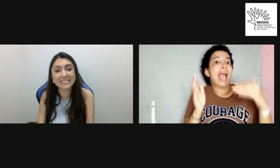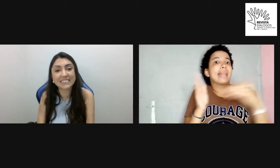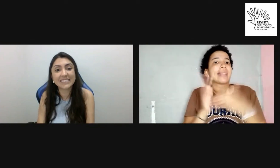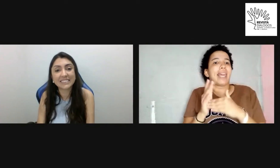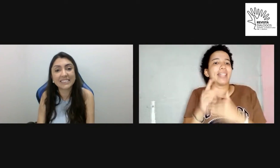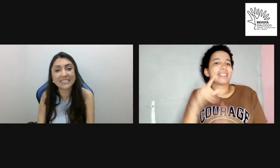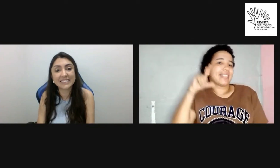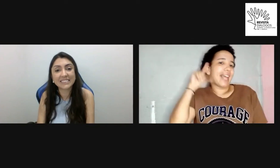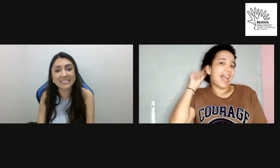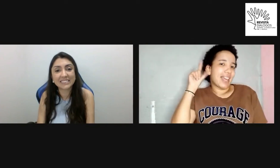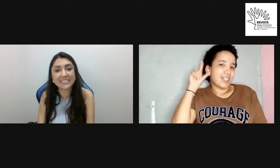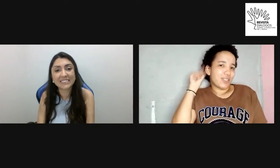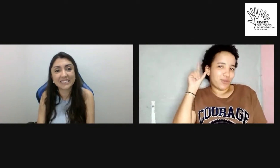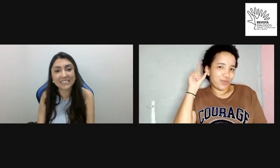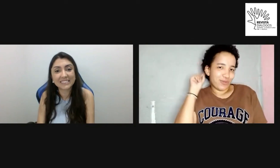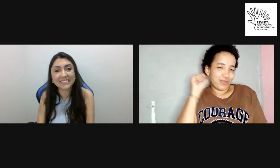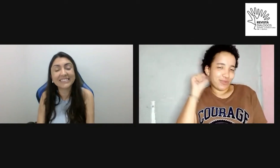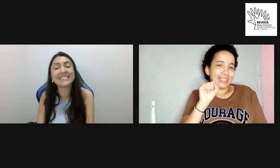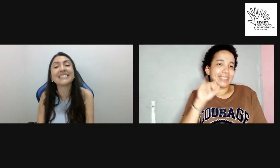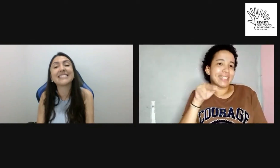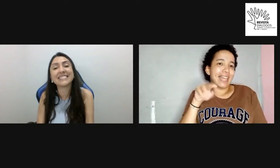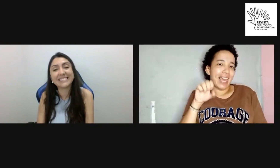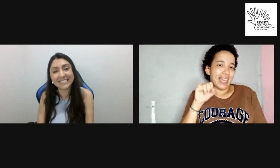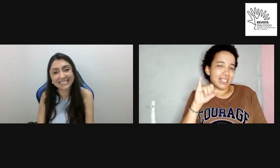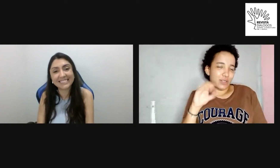e, por fim, o Sinésio.